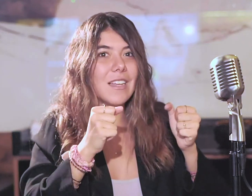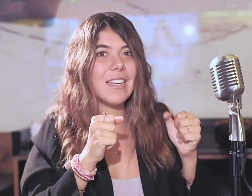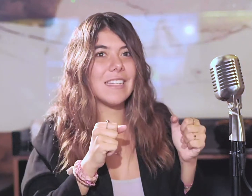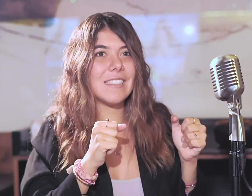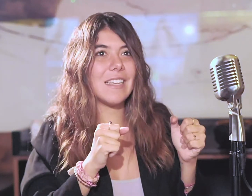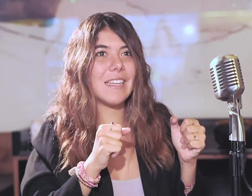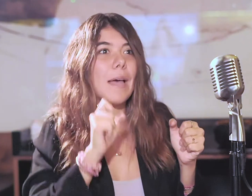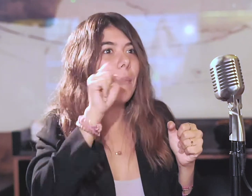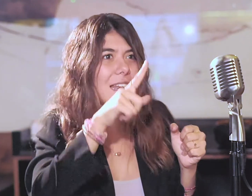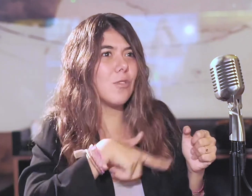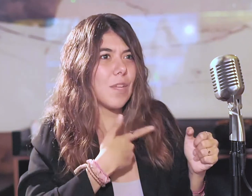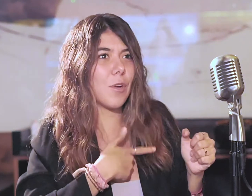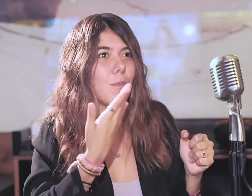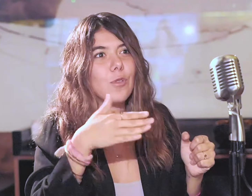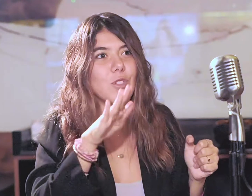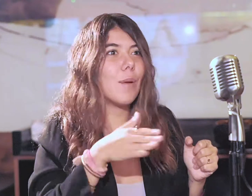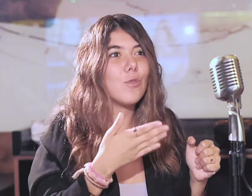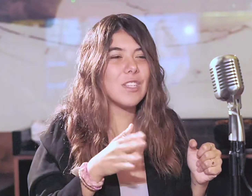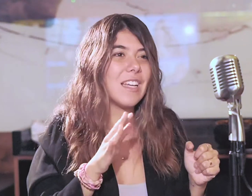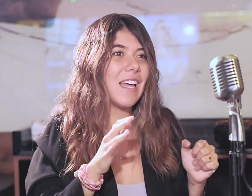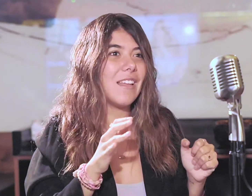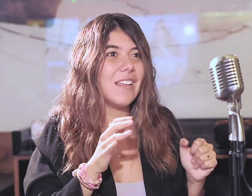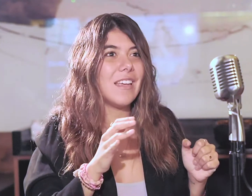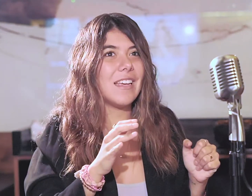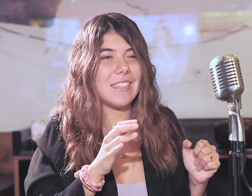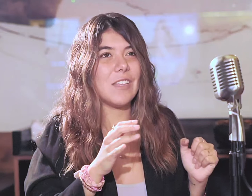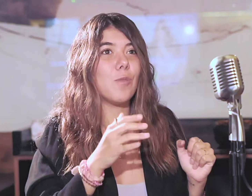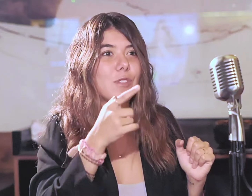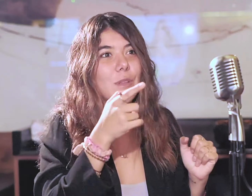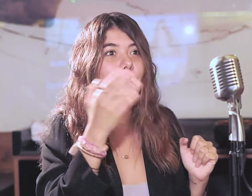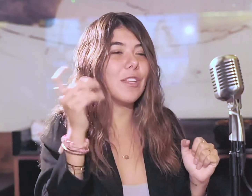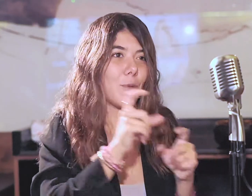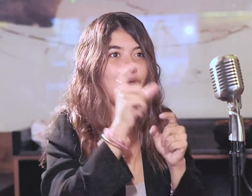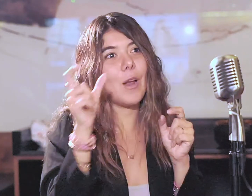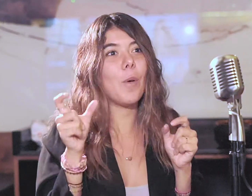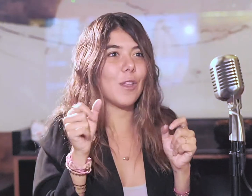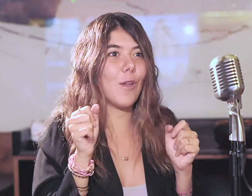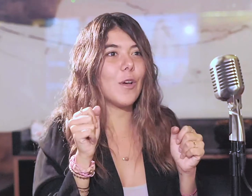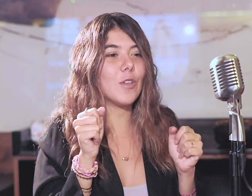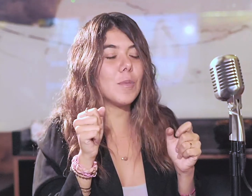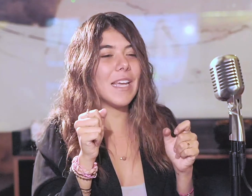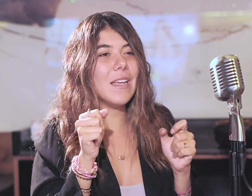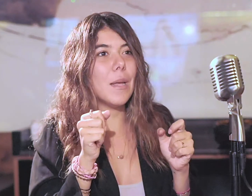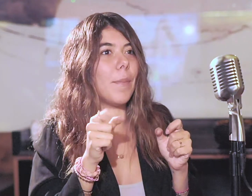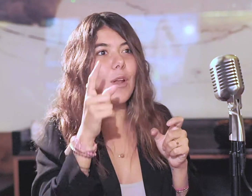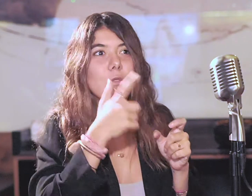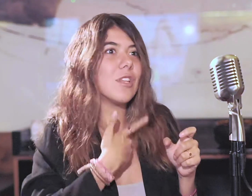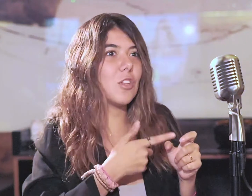este también les gusta por ejemplo escuchar música este de hecho pues también fabricar un poquito de Coldplay pero les